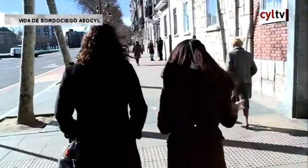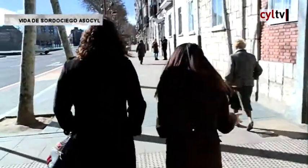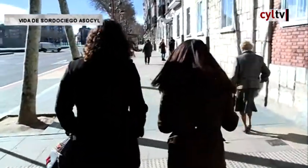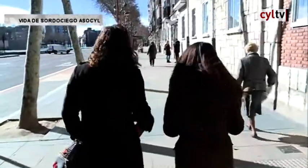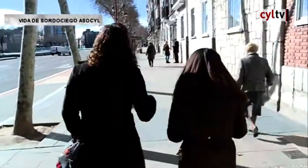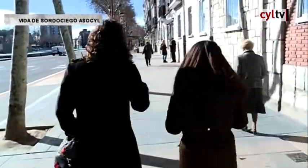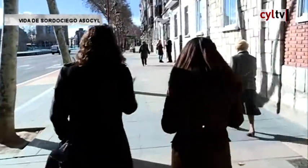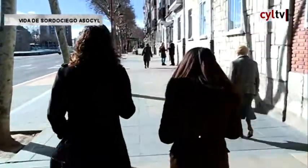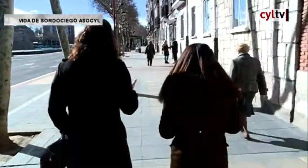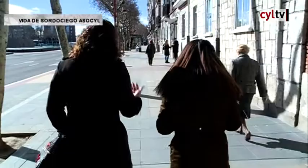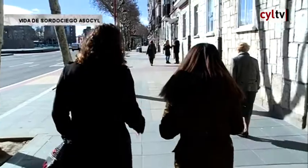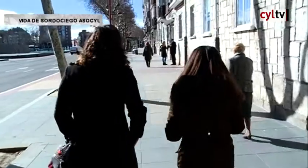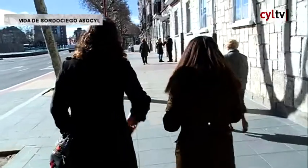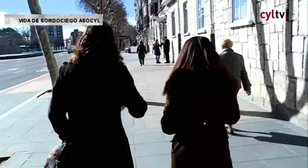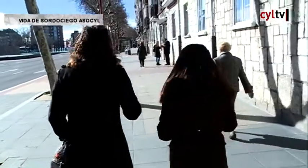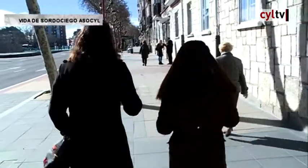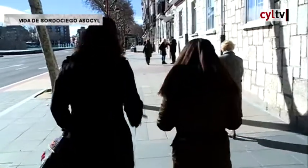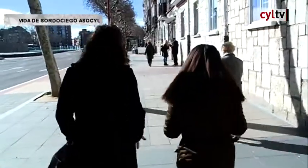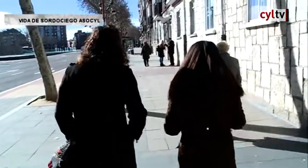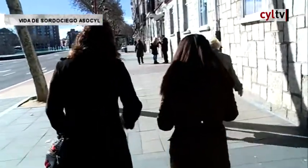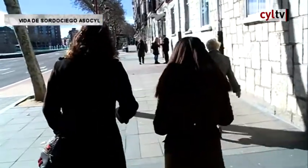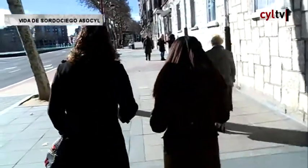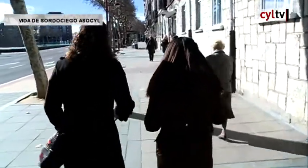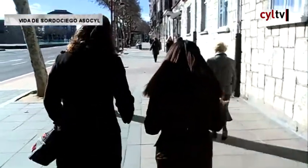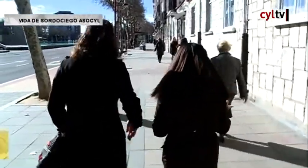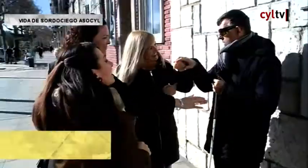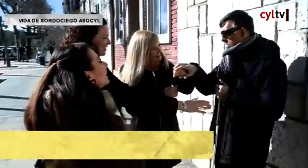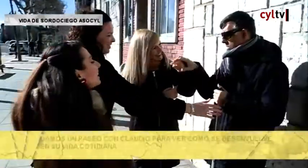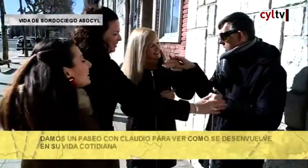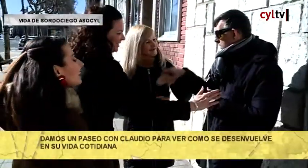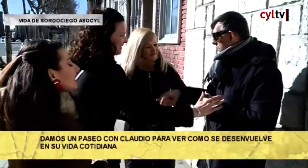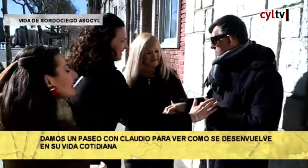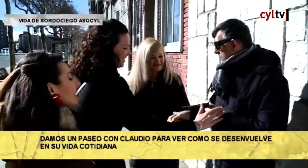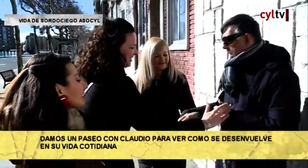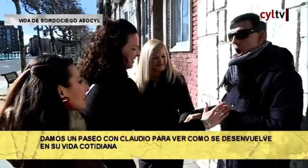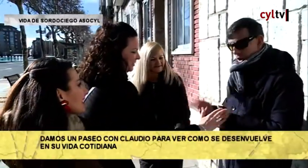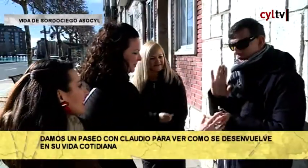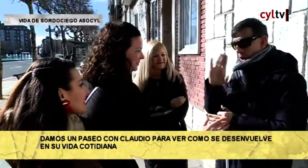conocer. Que está acompañado por otra profesional. Que se llama Raquel. Voy a saludar.